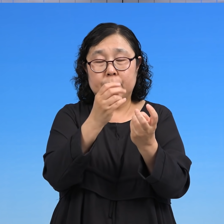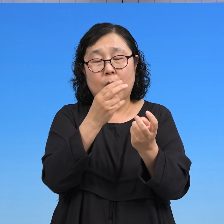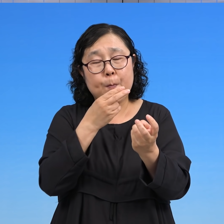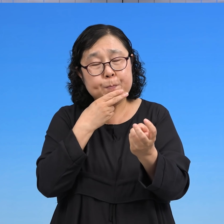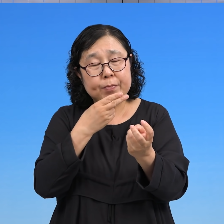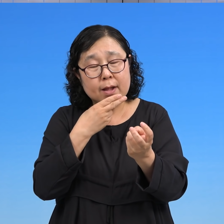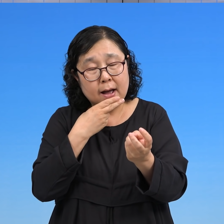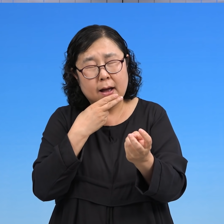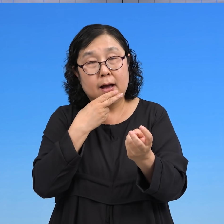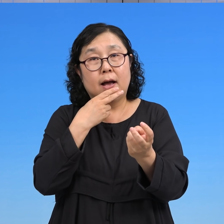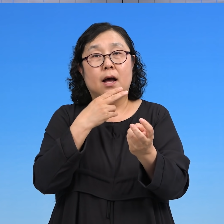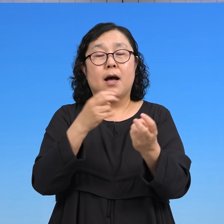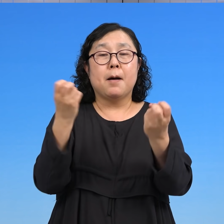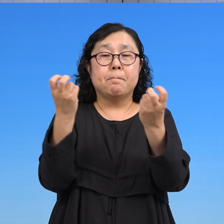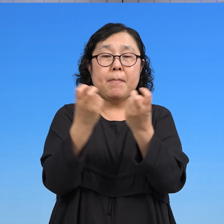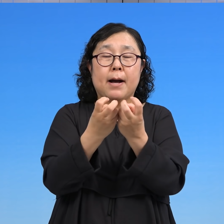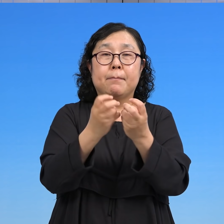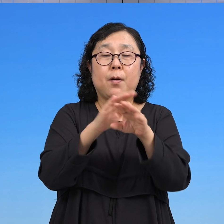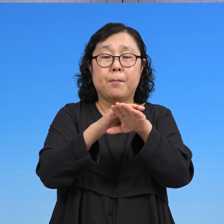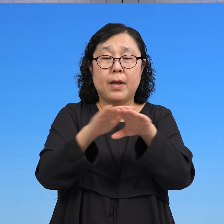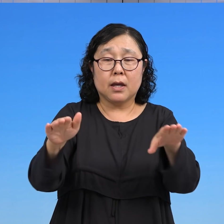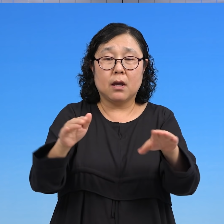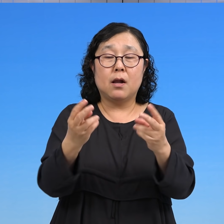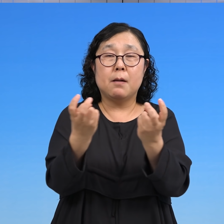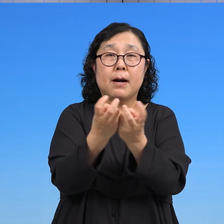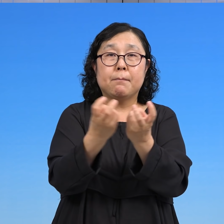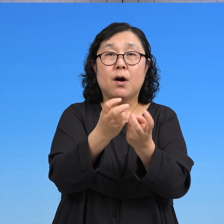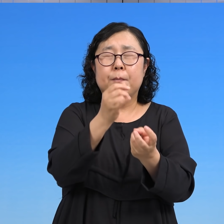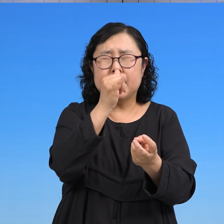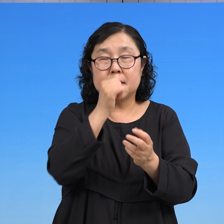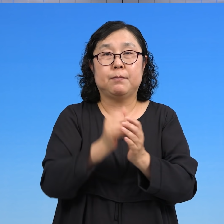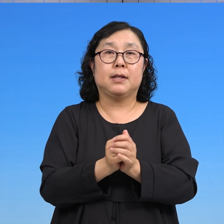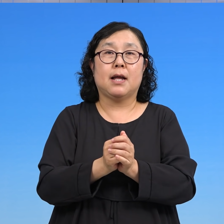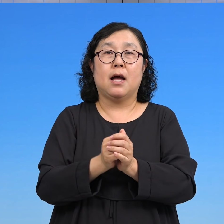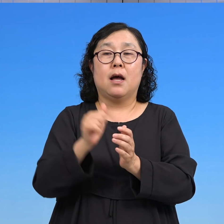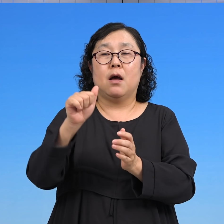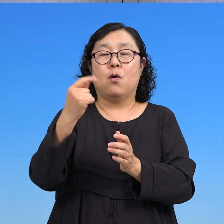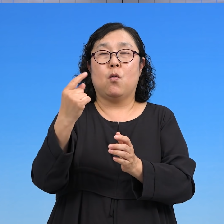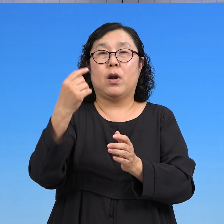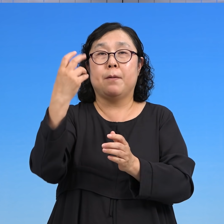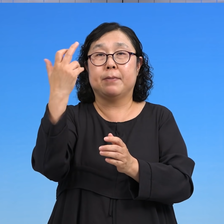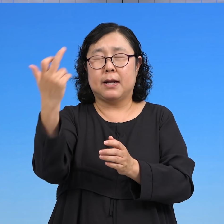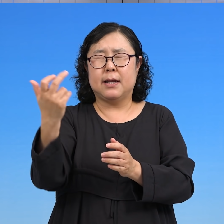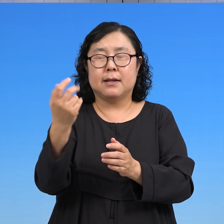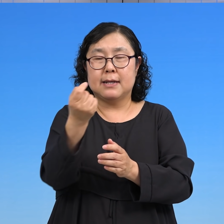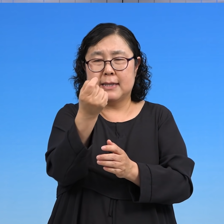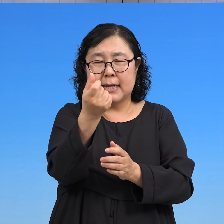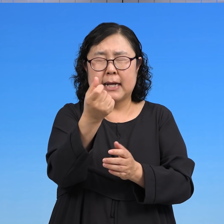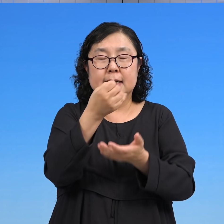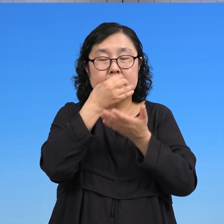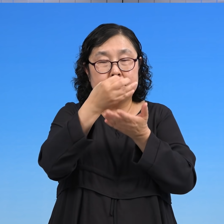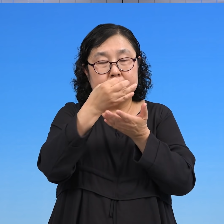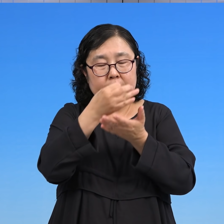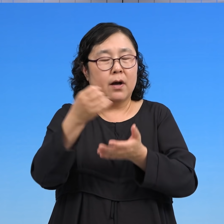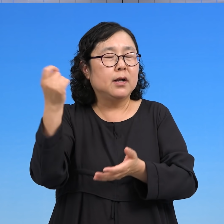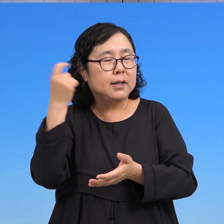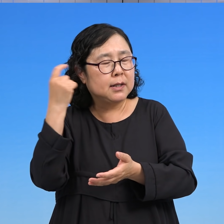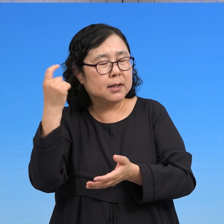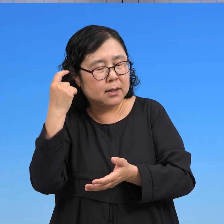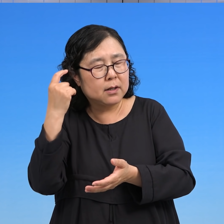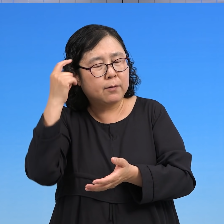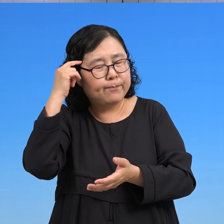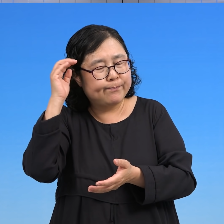여러분, 대안이 있습니다. 호렙산에서의 세미한 음성을 듣도록 하는 것. 갈멜산의